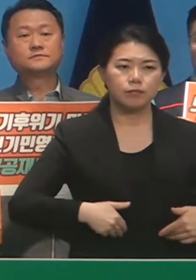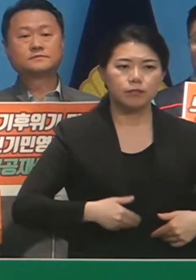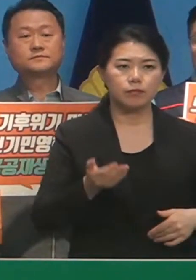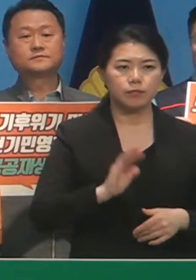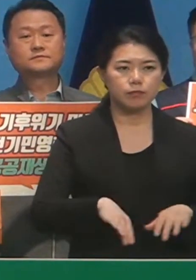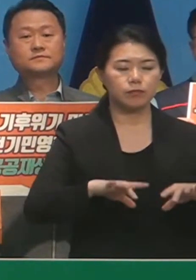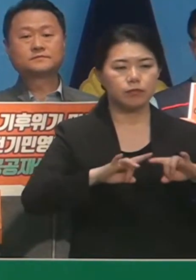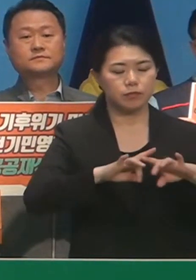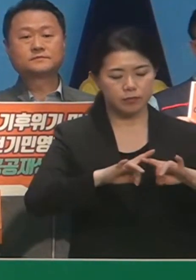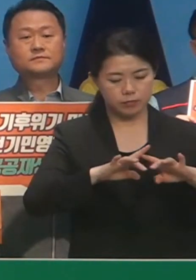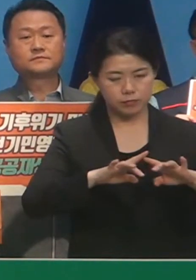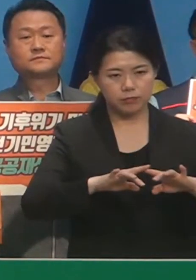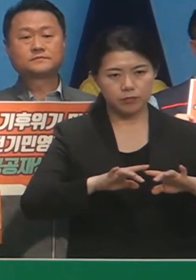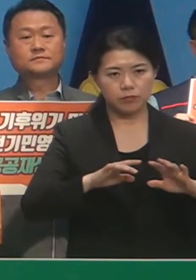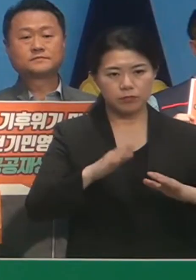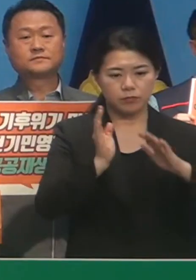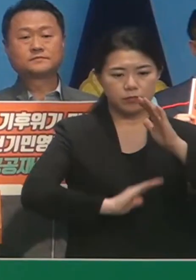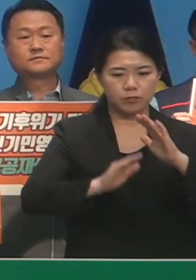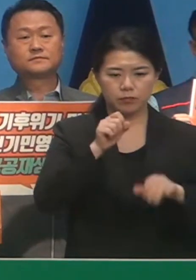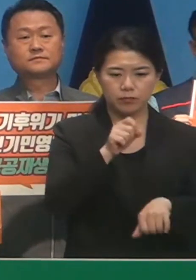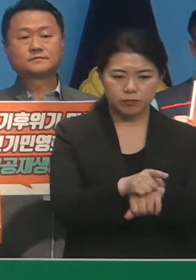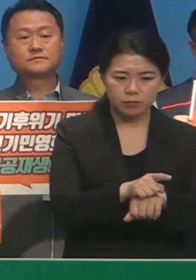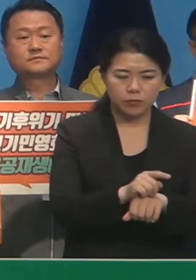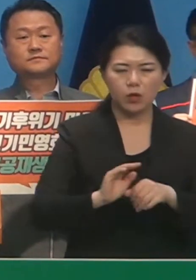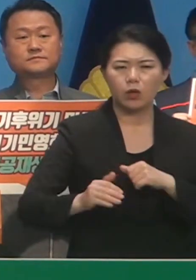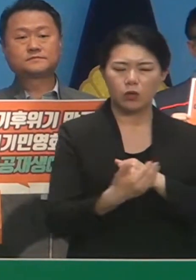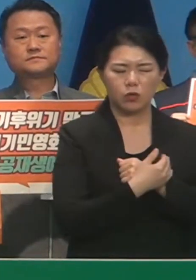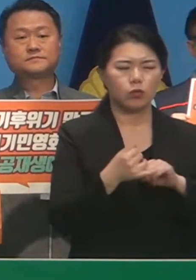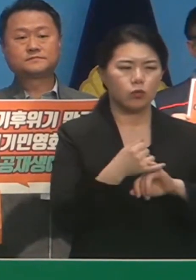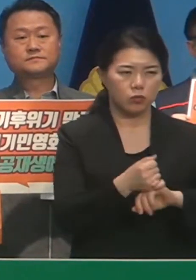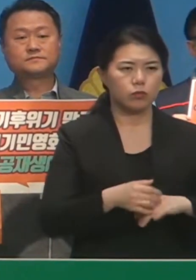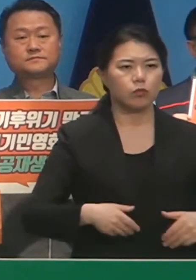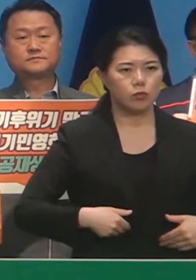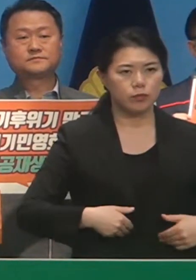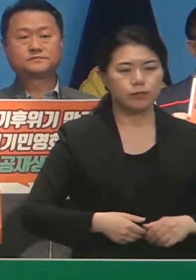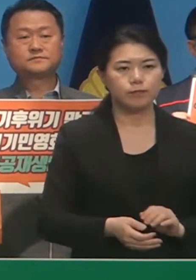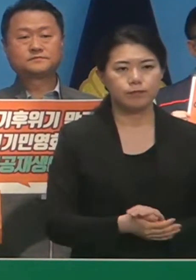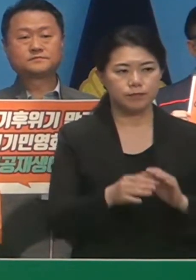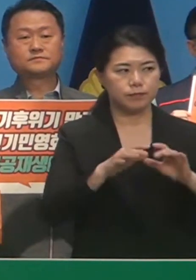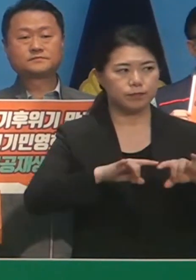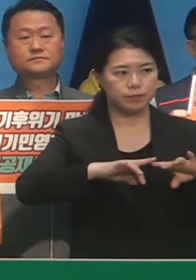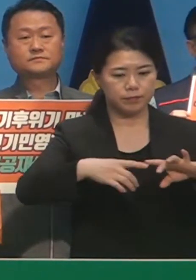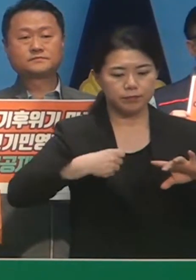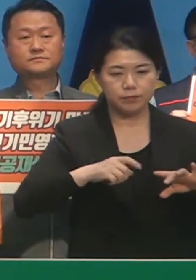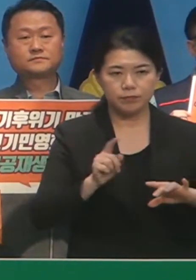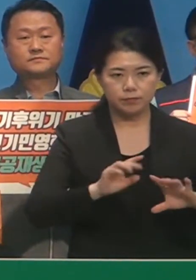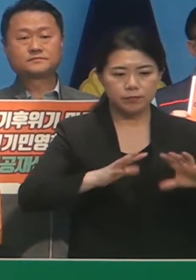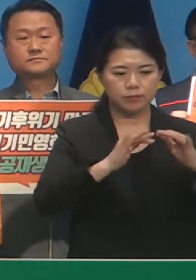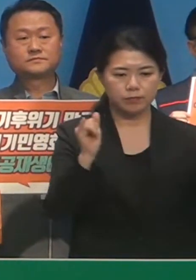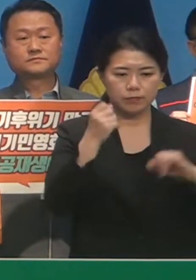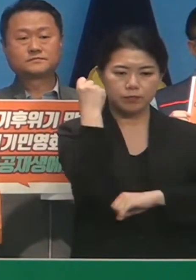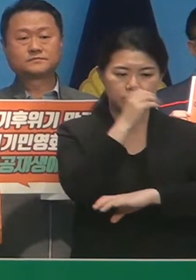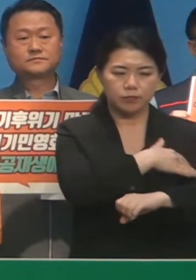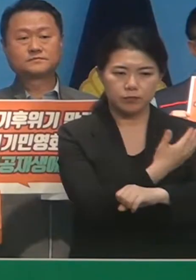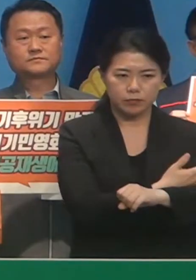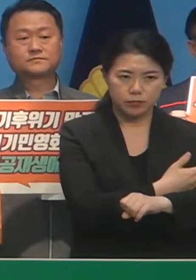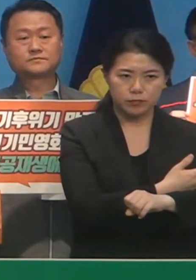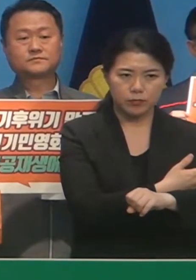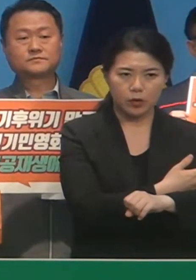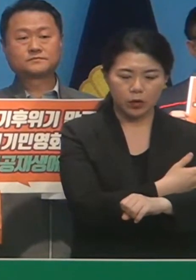에너지 공공성을 지키는 일도 소홀히 할 수 없습니다. 에너지는 국민의 기본권과 직결된